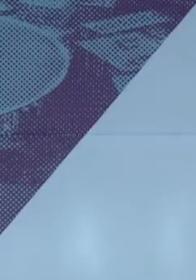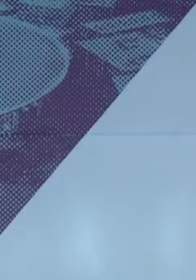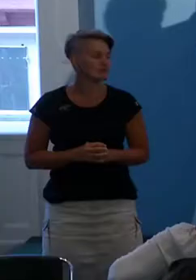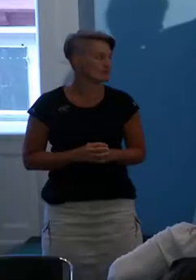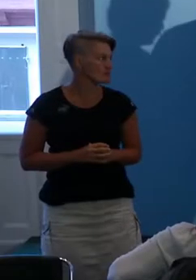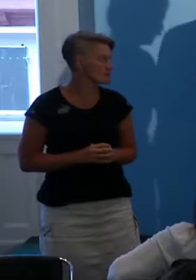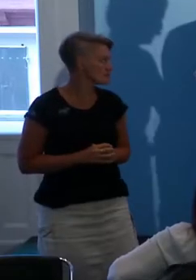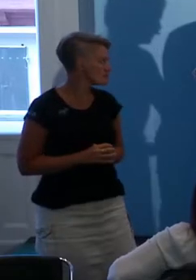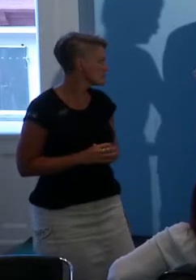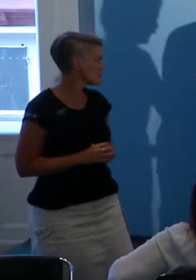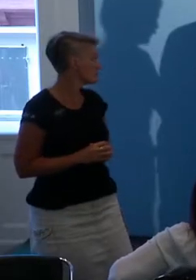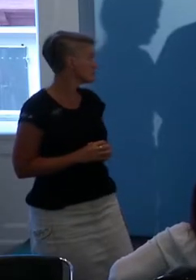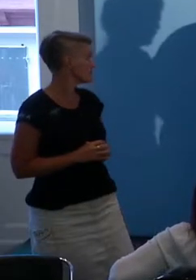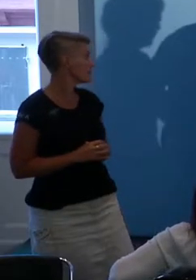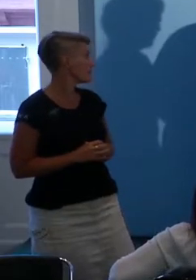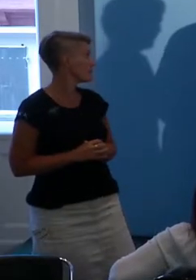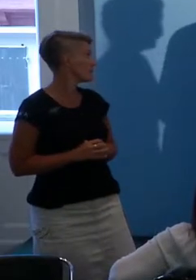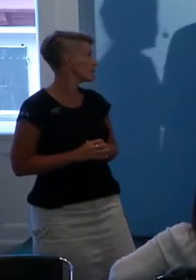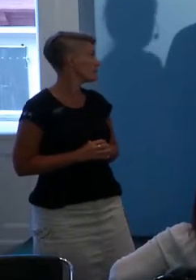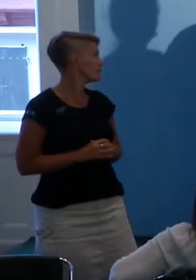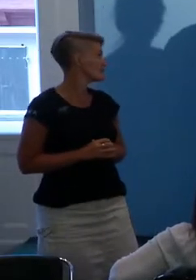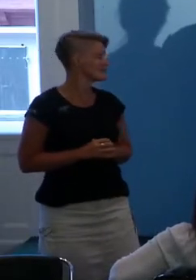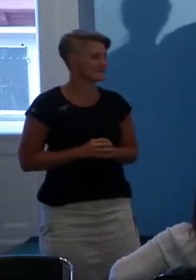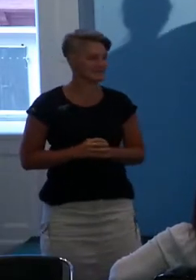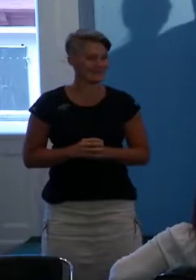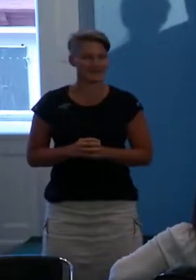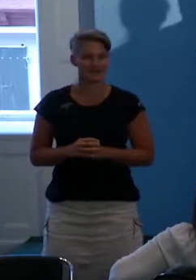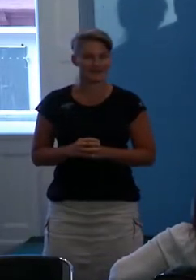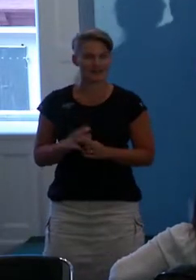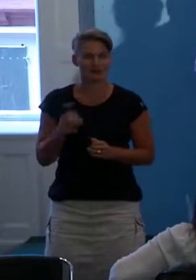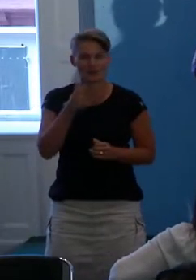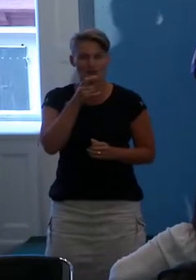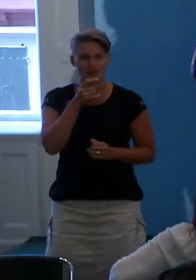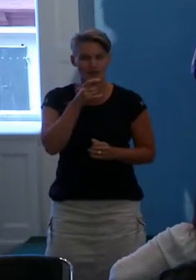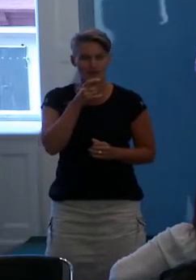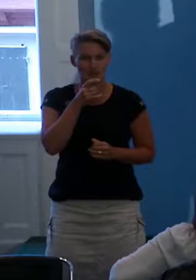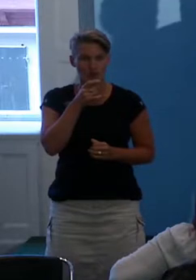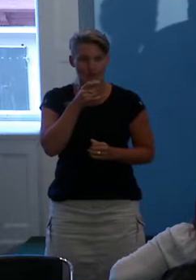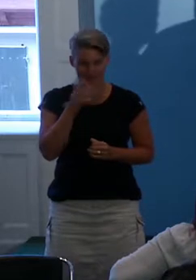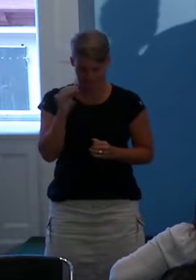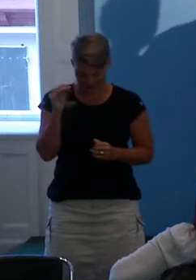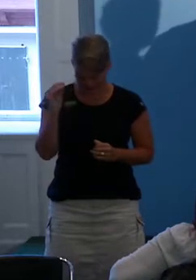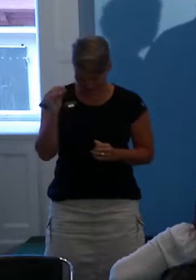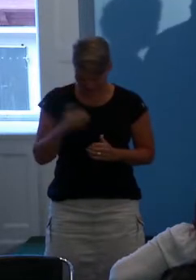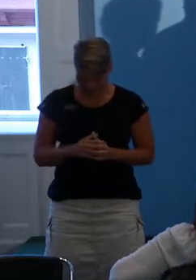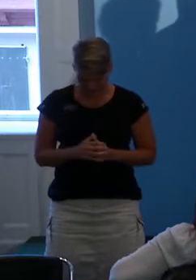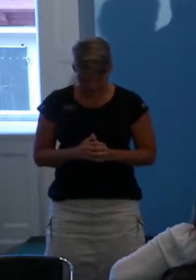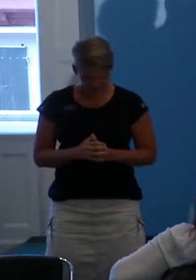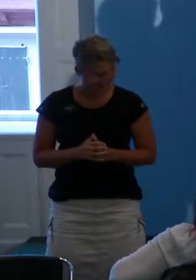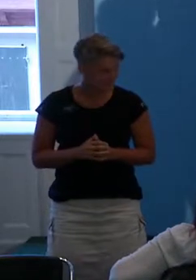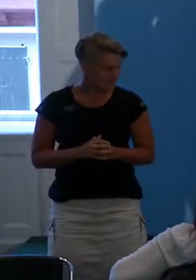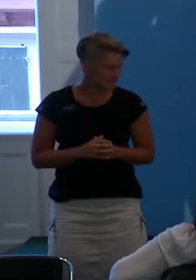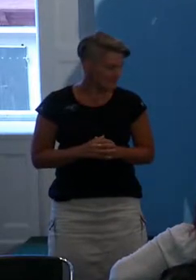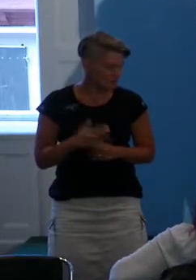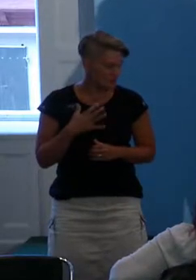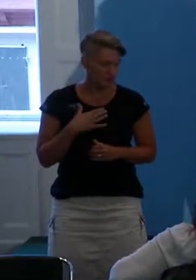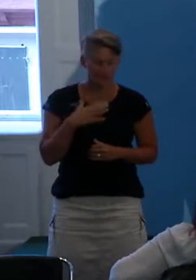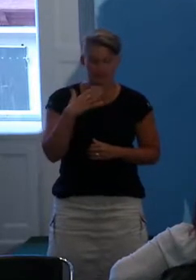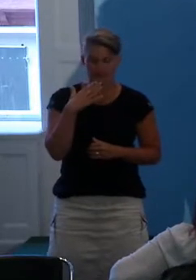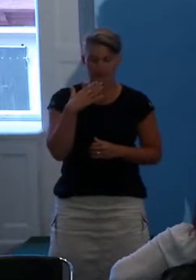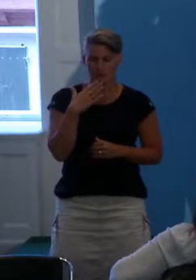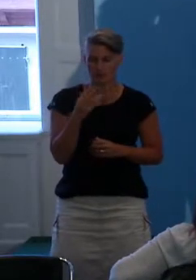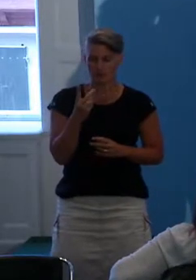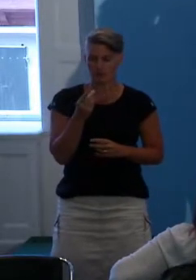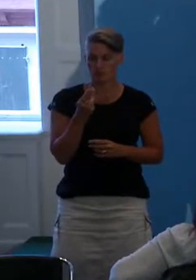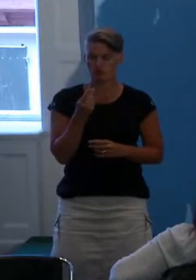också? Ja, nej. Jo. Vi drar upp hans. Där har vi ju fällande. Nej, jag tycker det var bra det som ändå